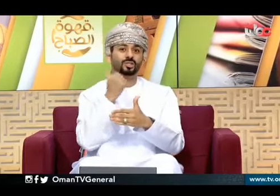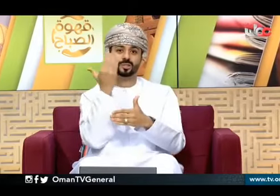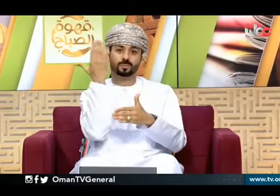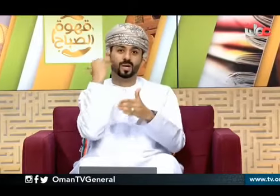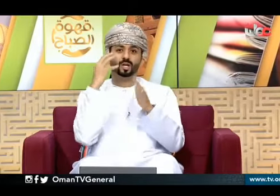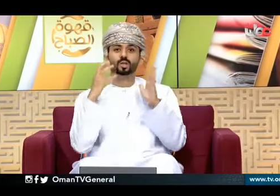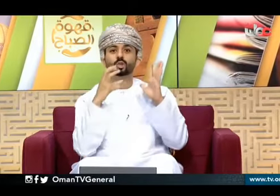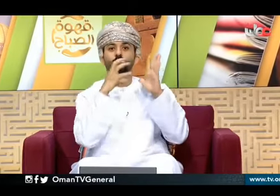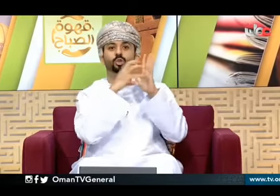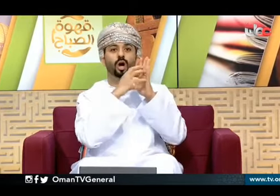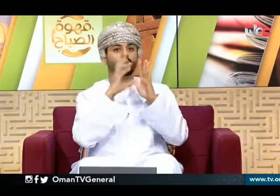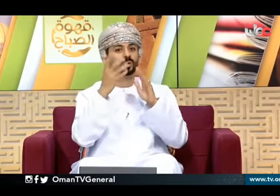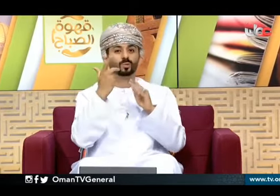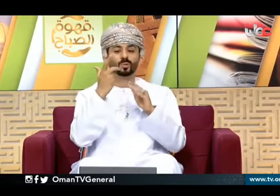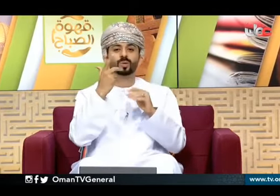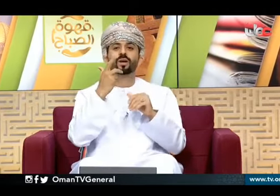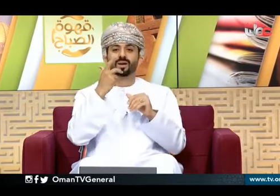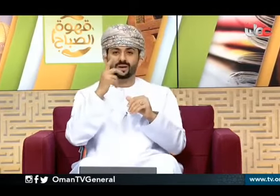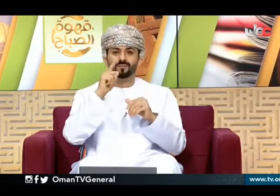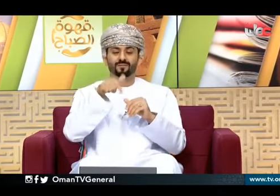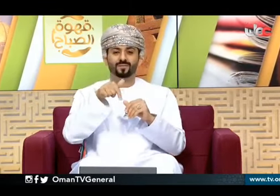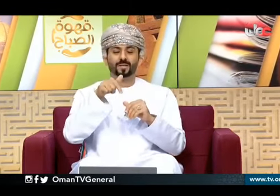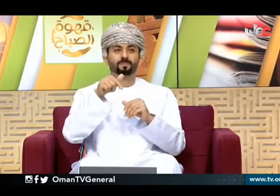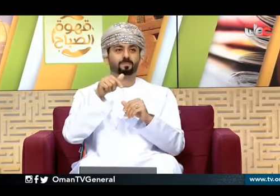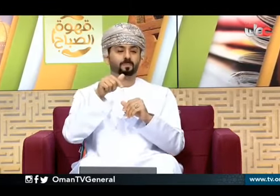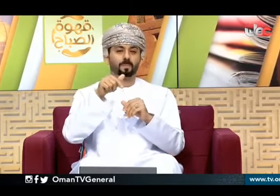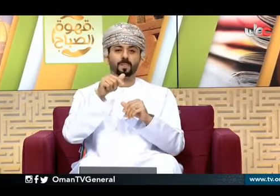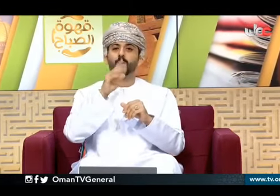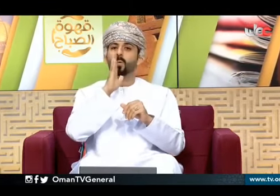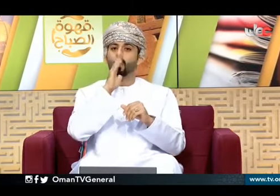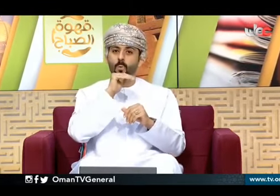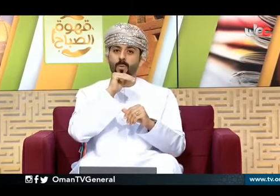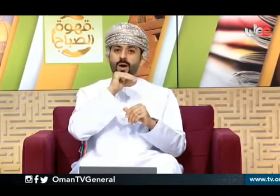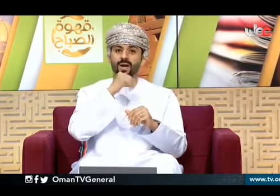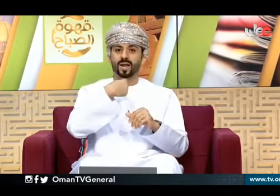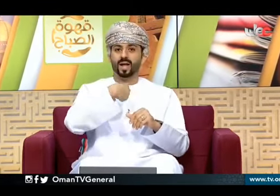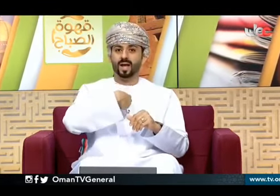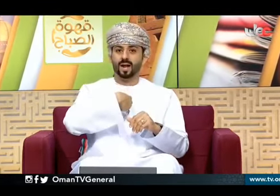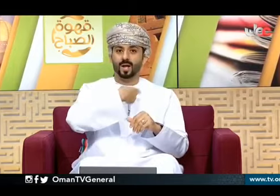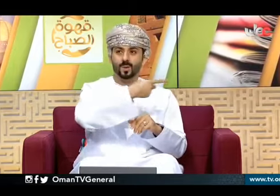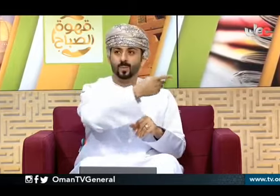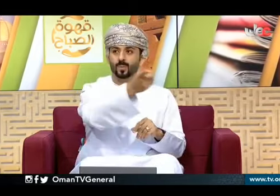شيء جديد هو بالنسبة لنا، هو شعار اللي هو